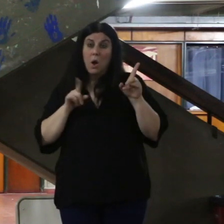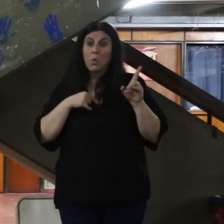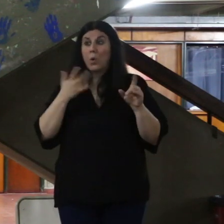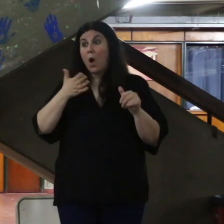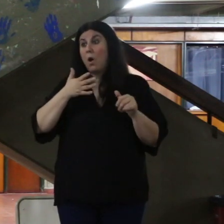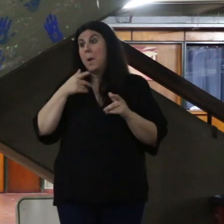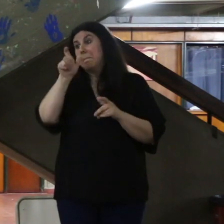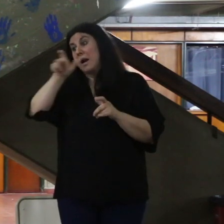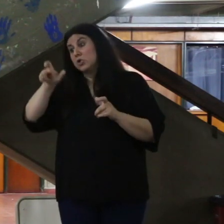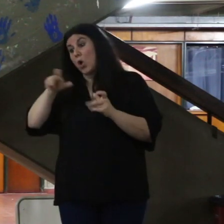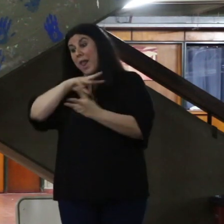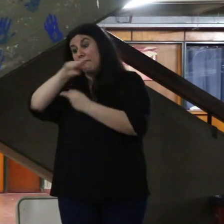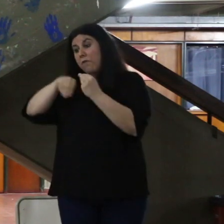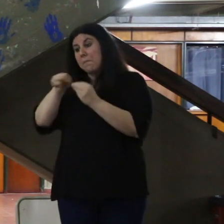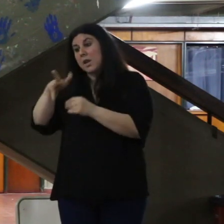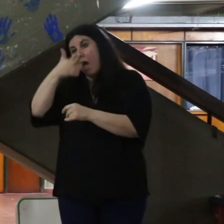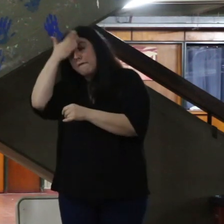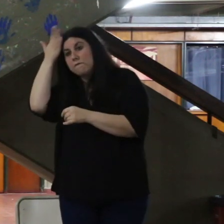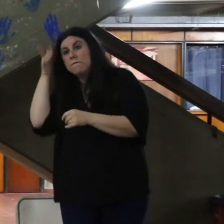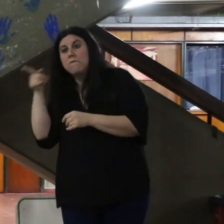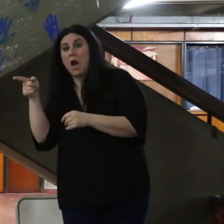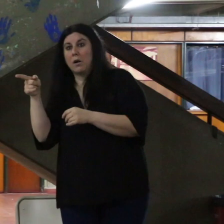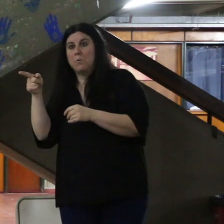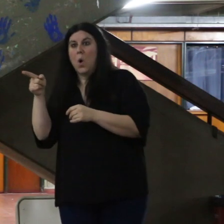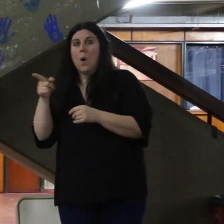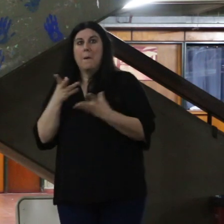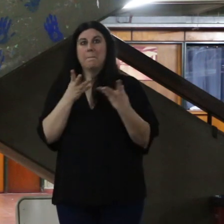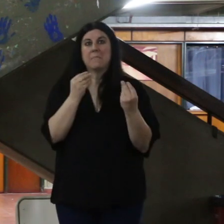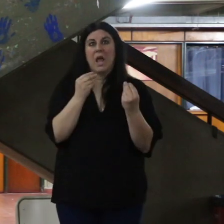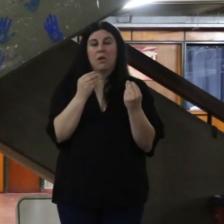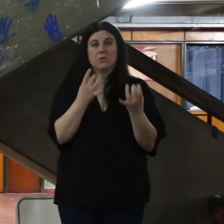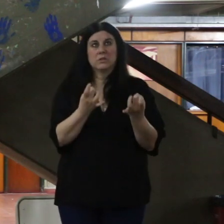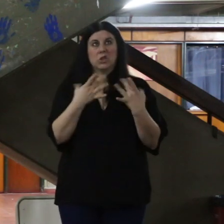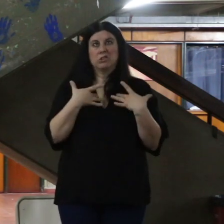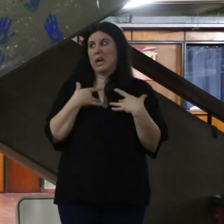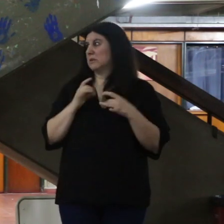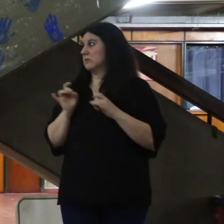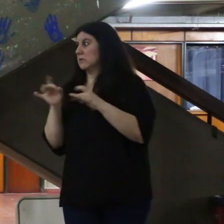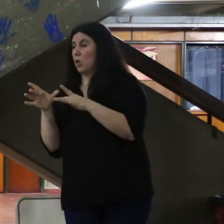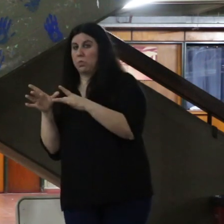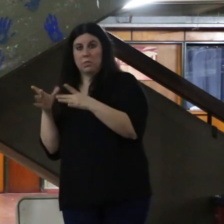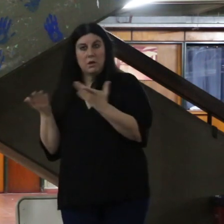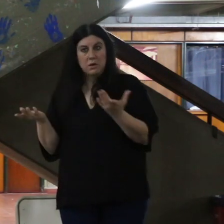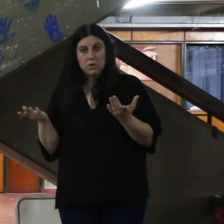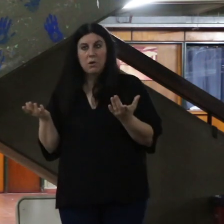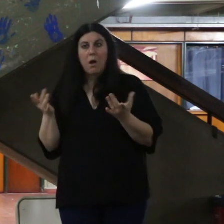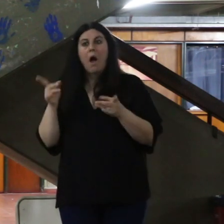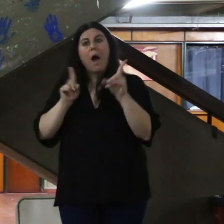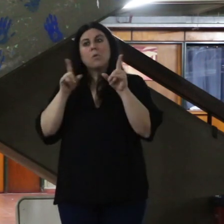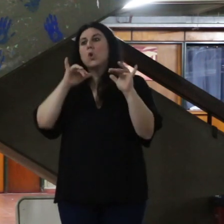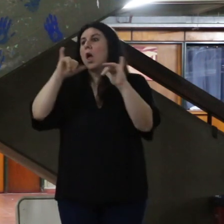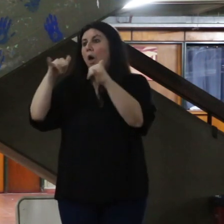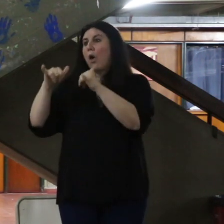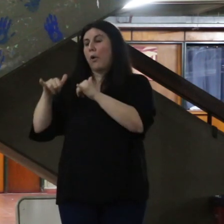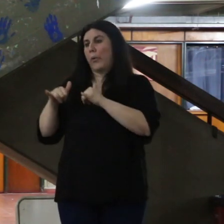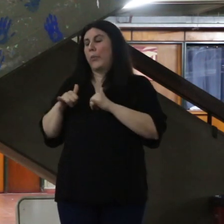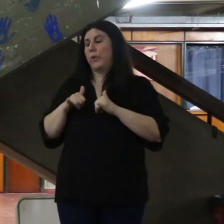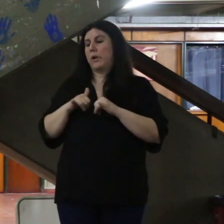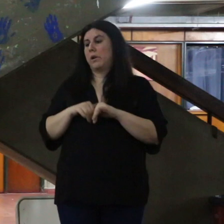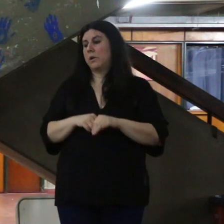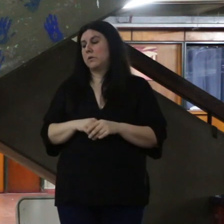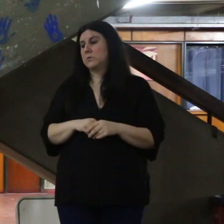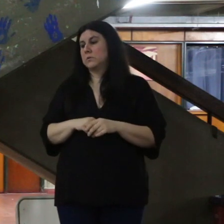padeciendo la enfermedad de sus familiares, los miedos por contagiar? Muchos pibes y pibas,